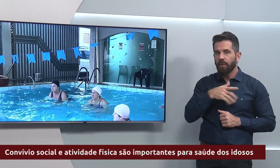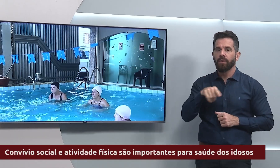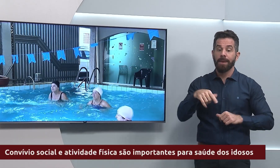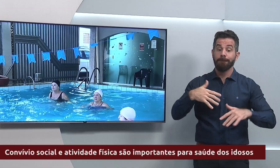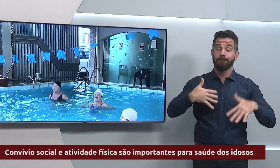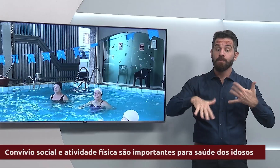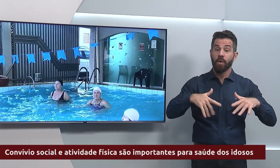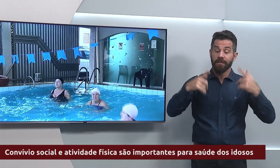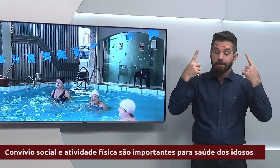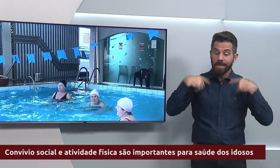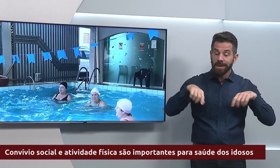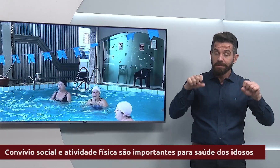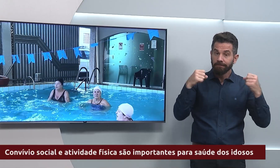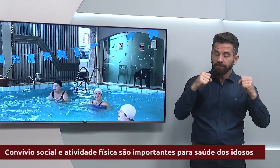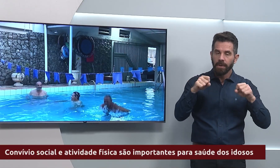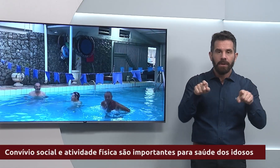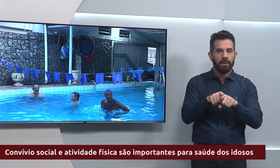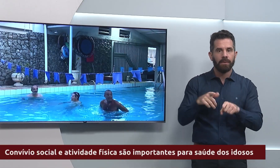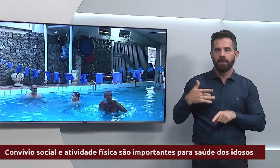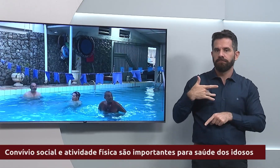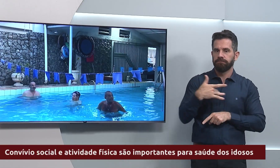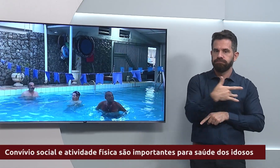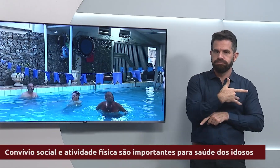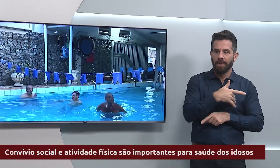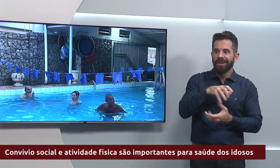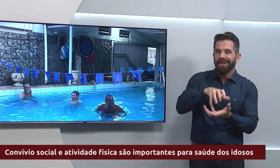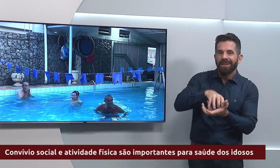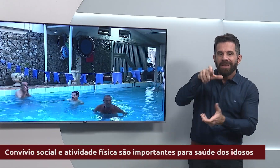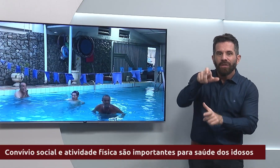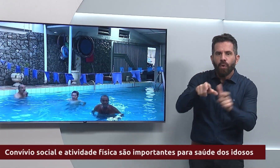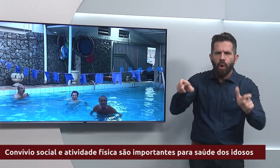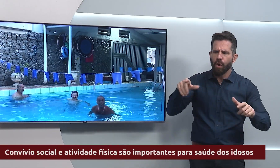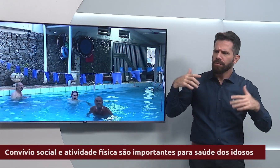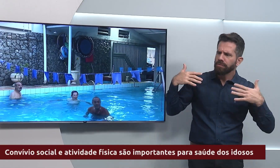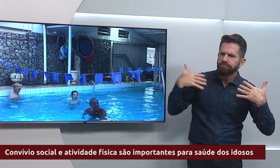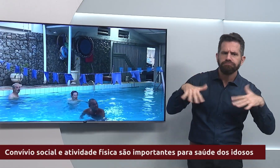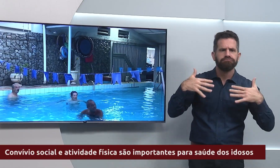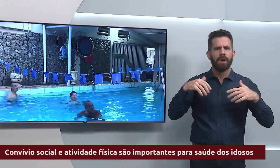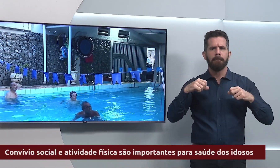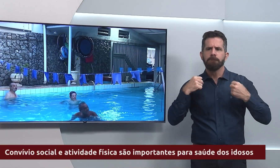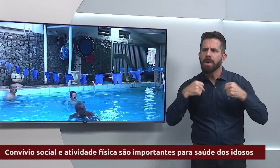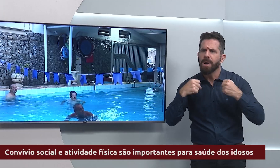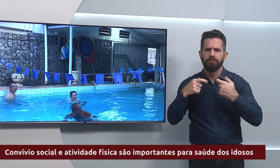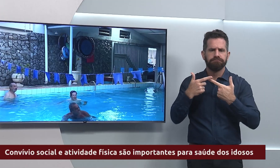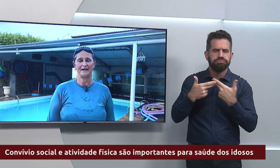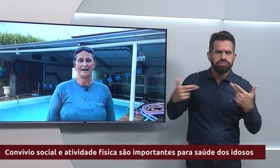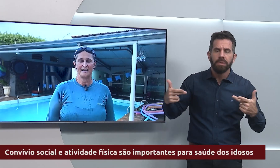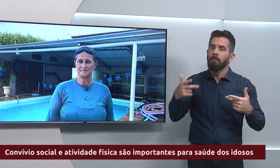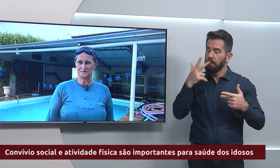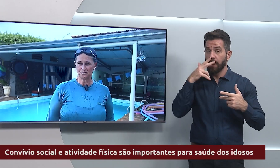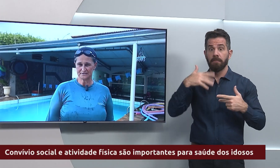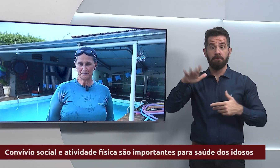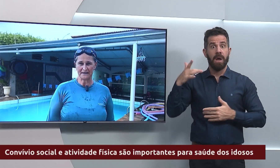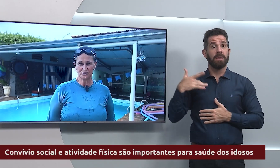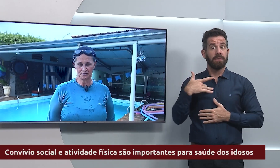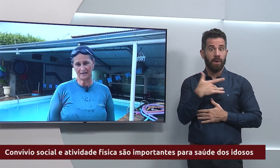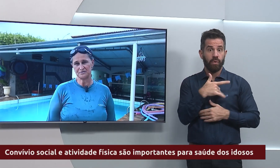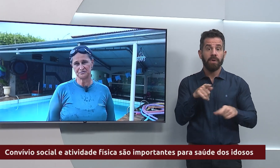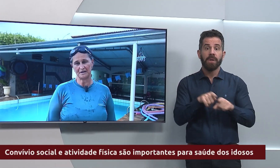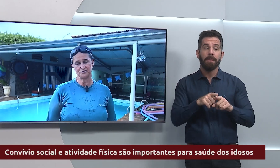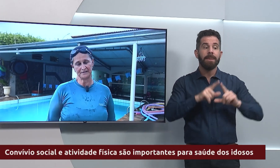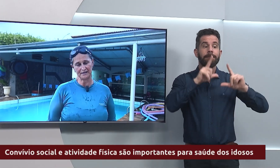longevidade. Pesquisas mostram que idosos mais ativos têm mais qualidade de vida e menor risco de doenças crônicas. As pessoas que